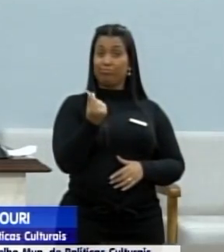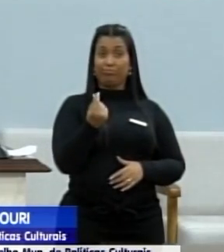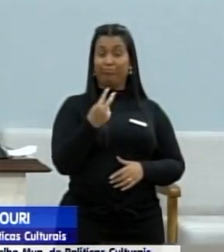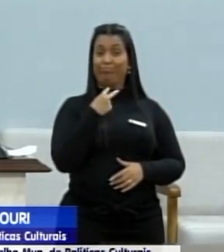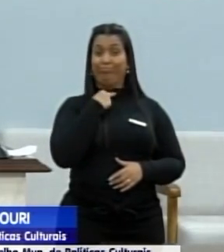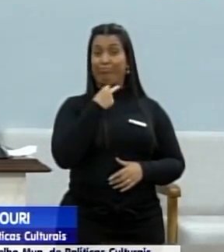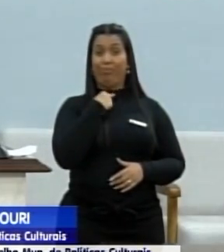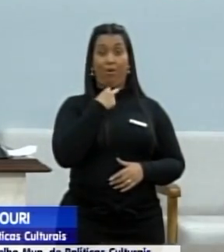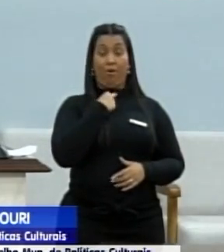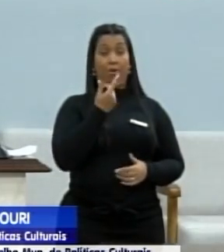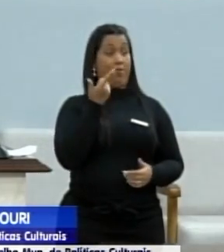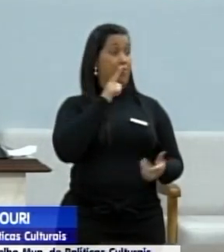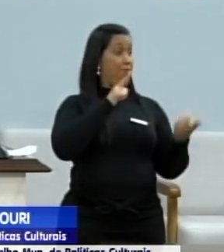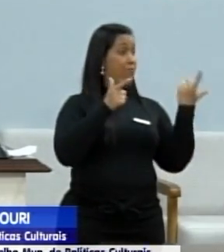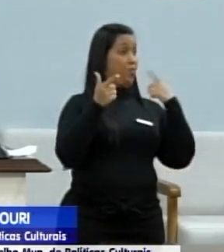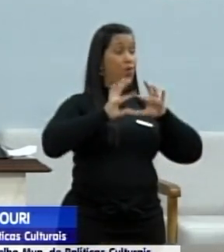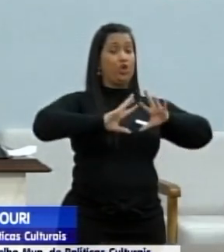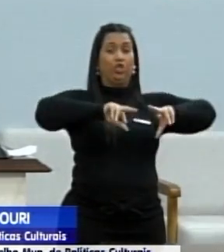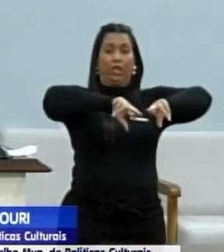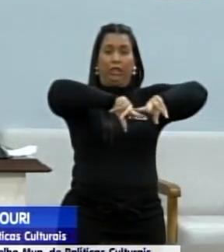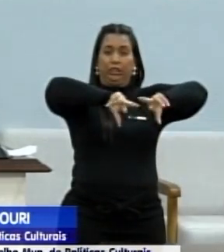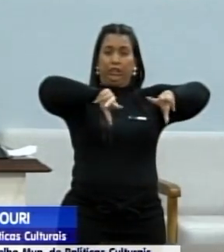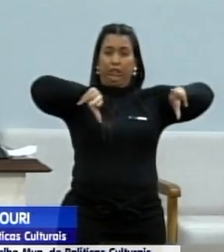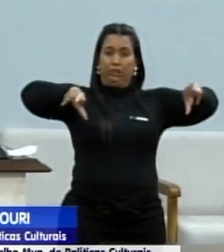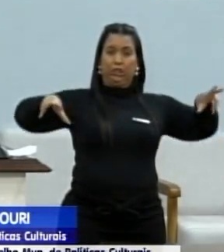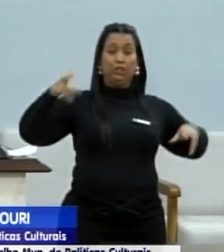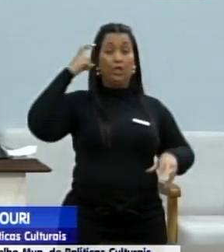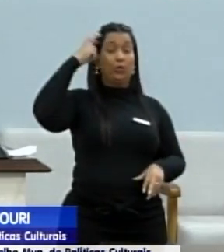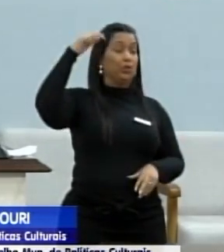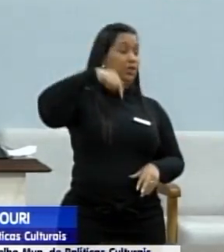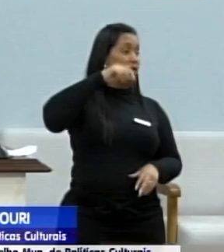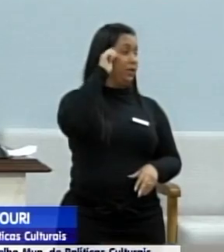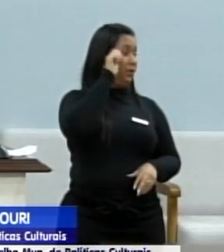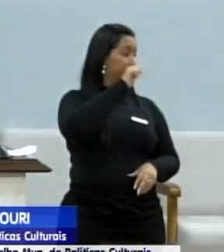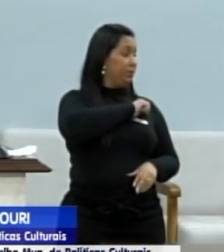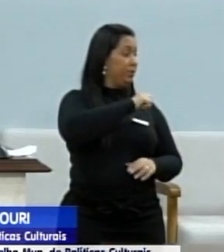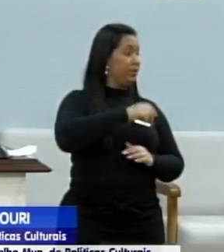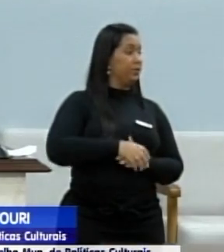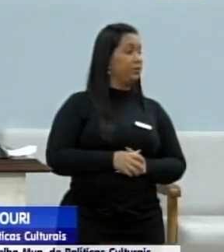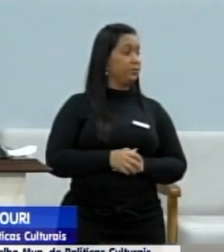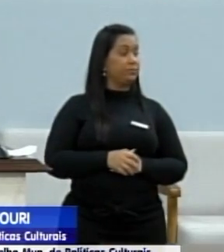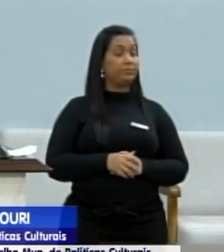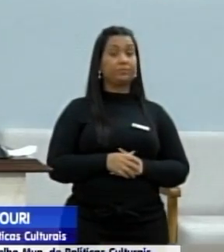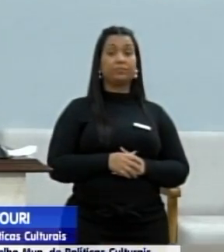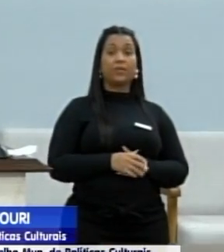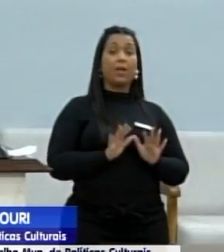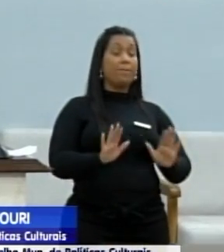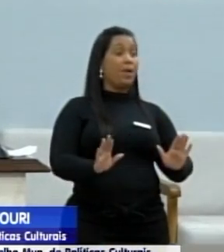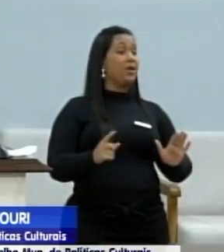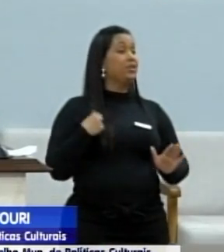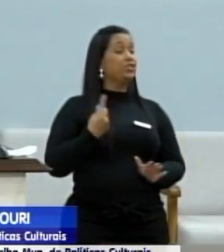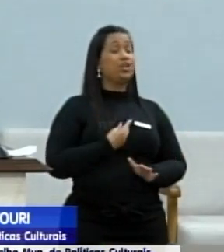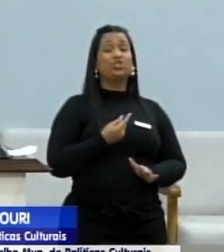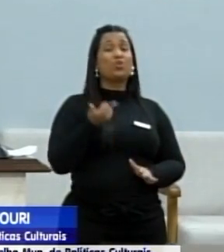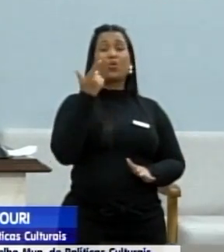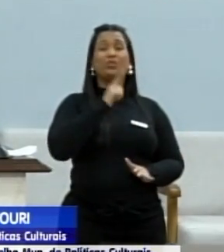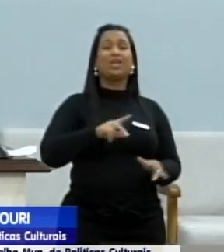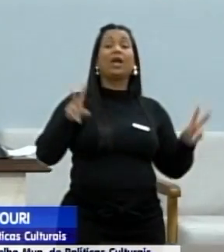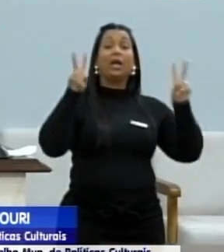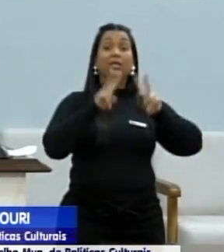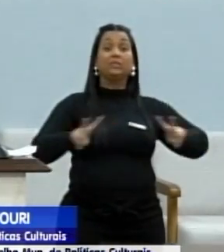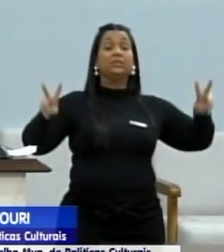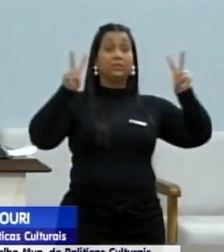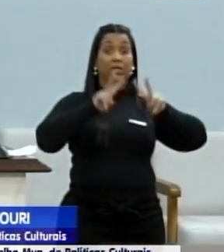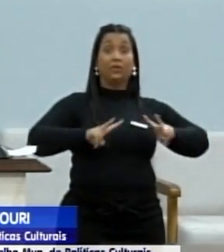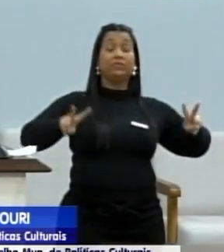né, contemplar toda a diversidade da cultura em nossa cidade. Então, a gente não consegue ter essa visão macro